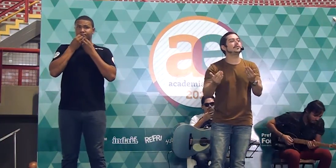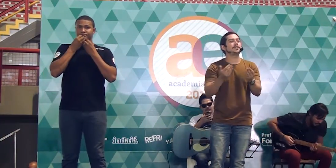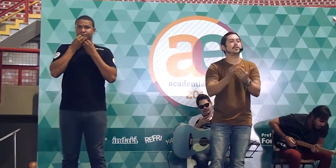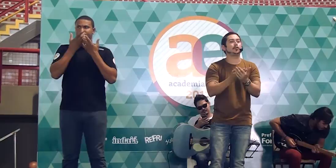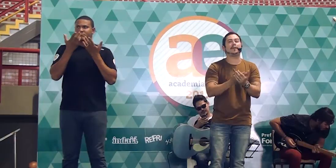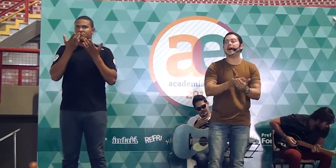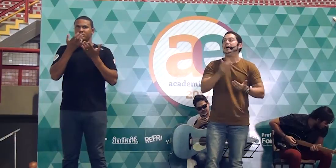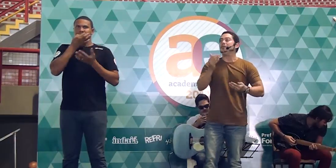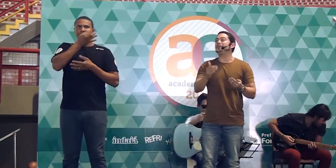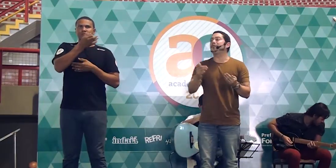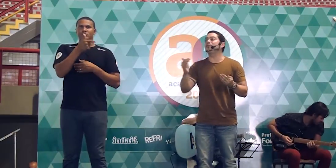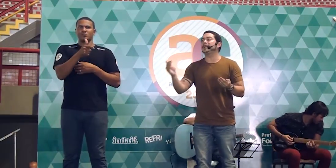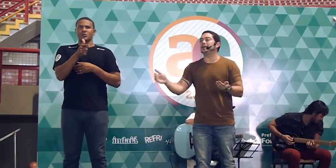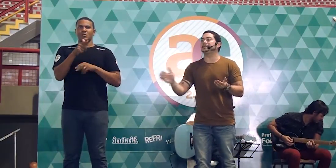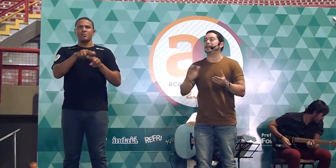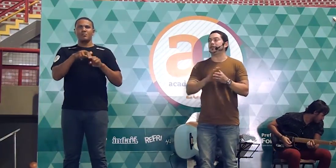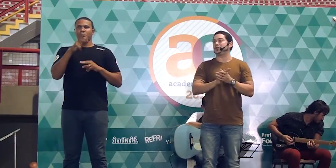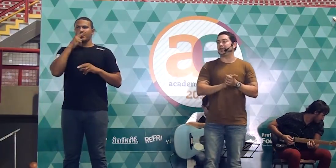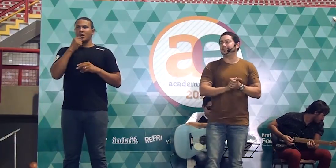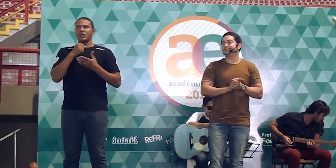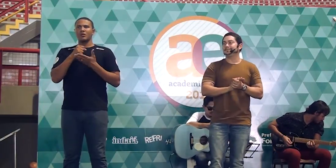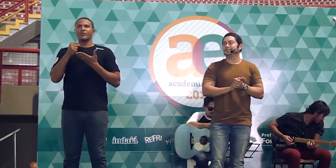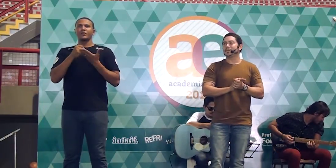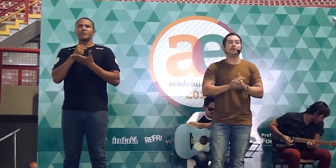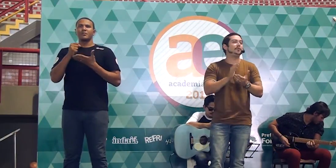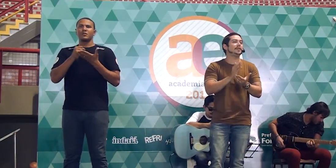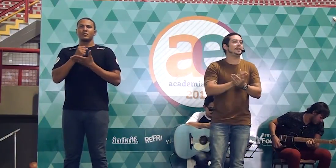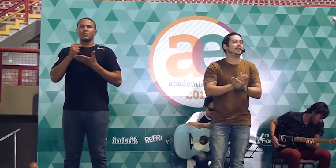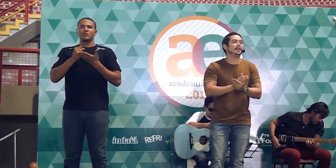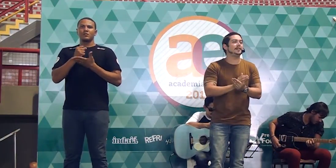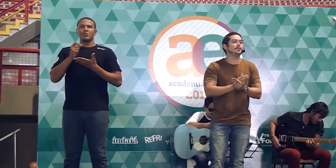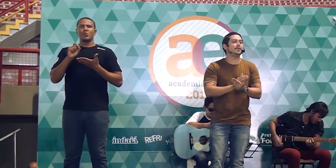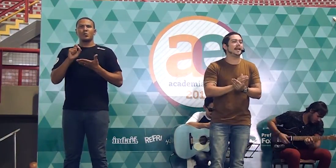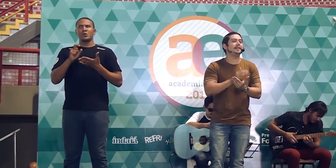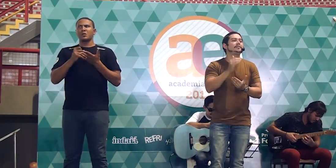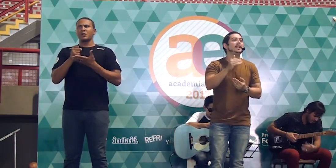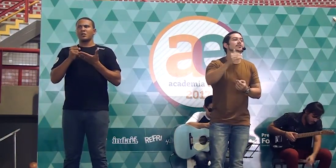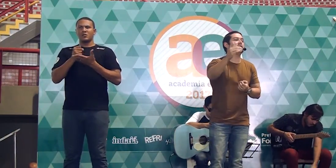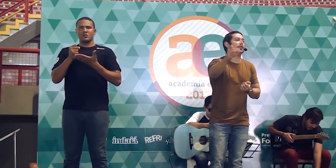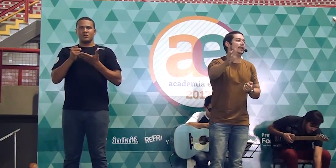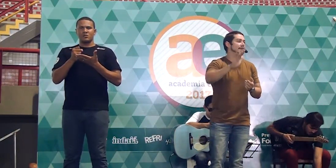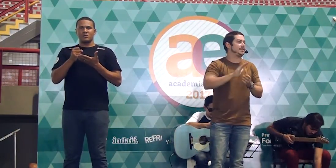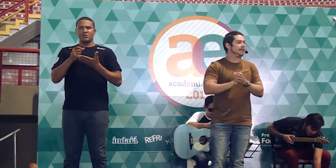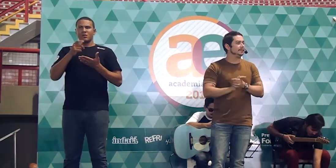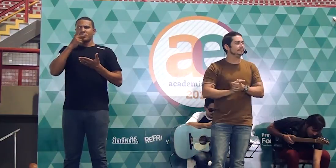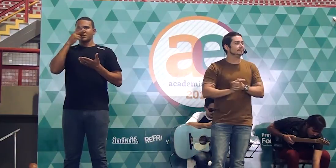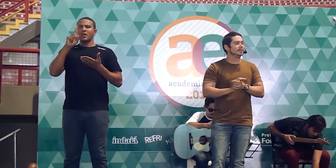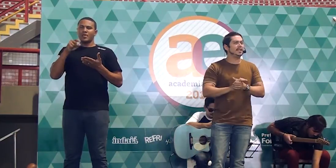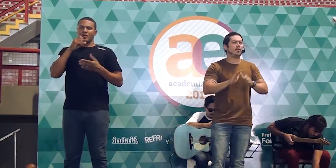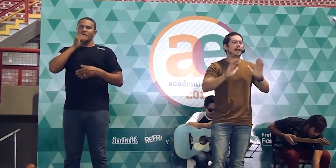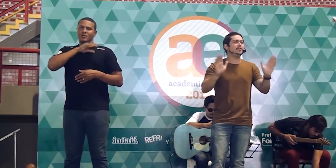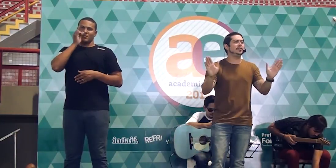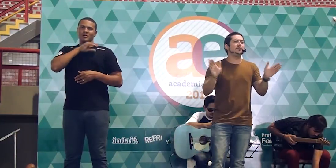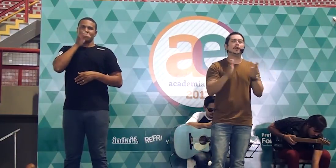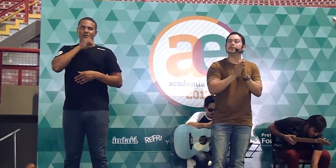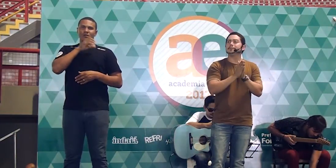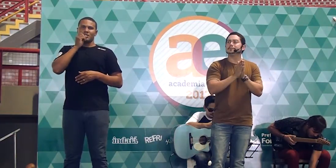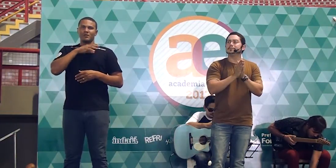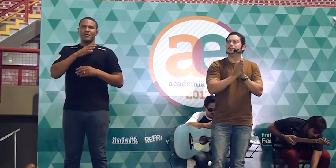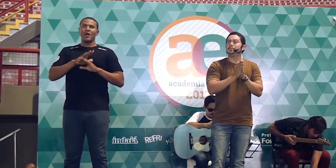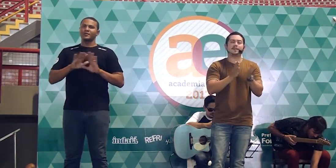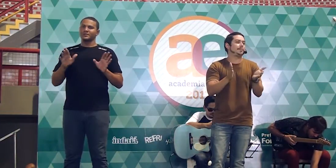o risco de se tornar fundamentalista. E o fundamentalismo, ele tende à violência, em qualquer